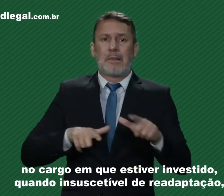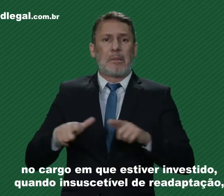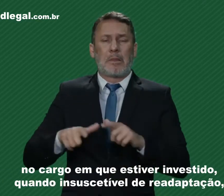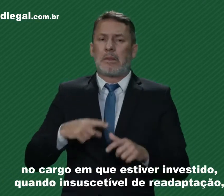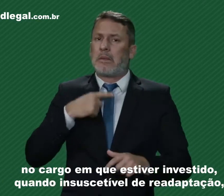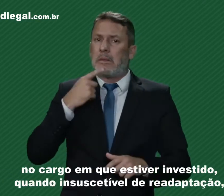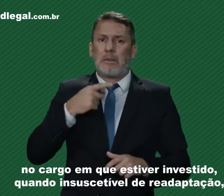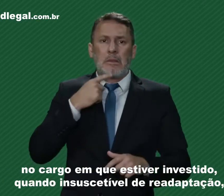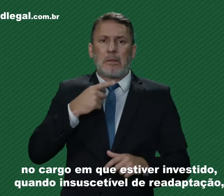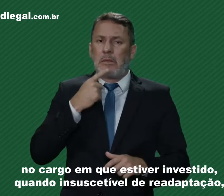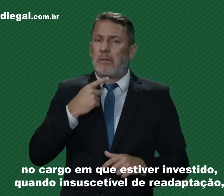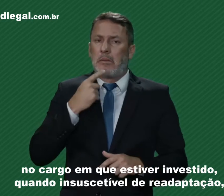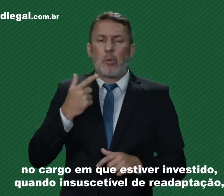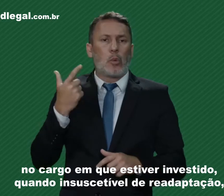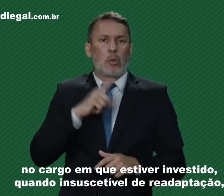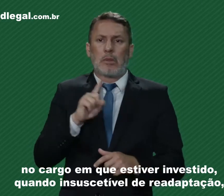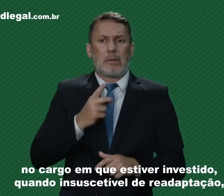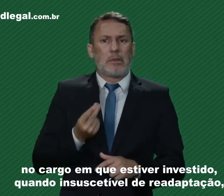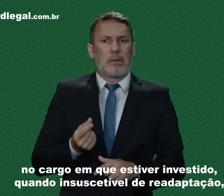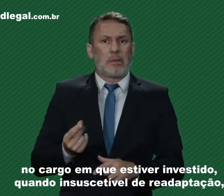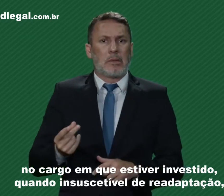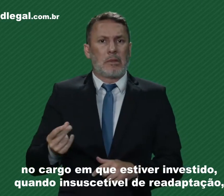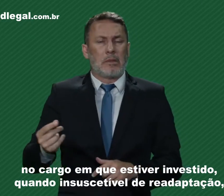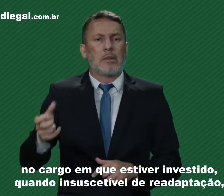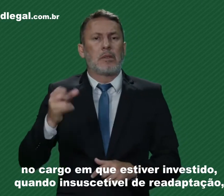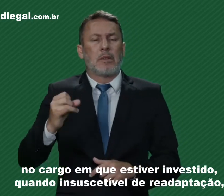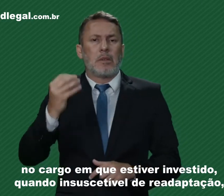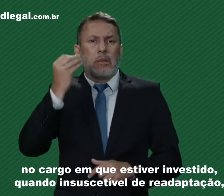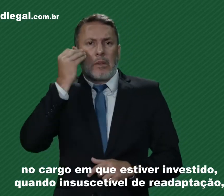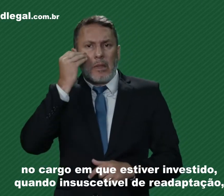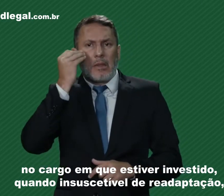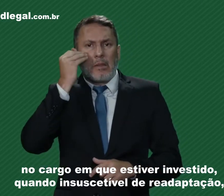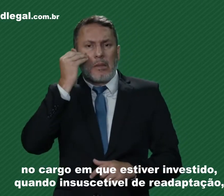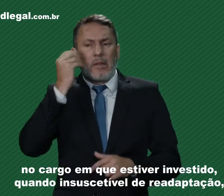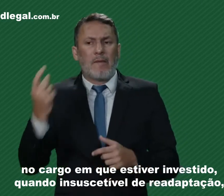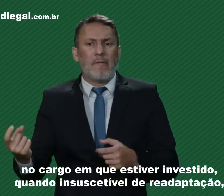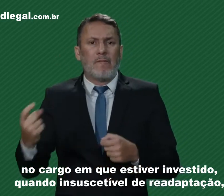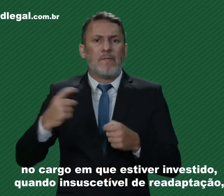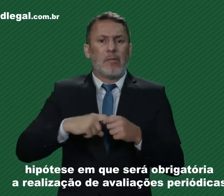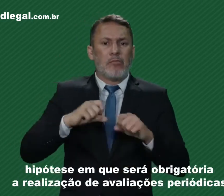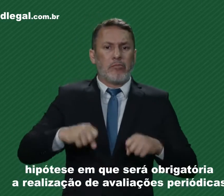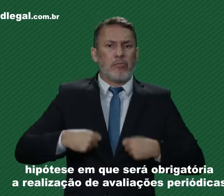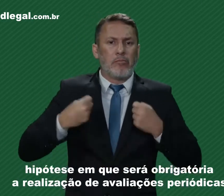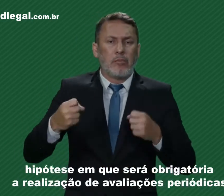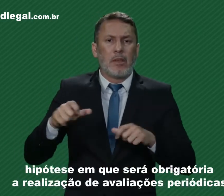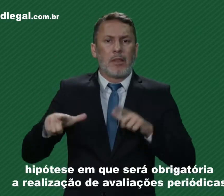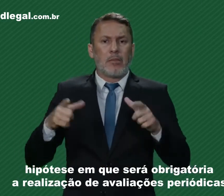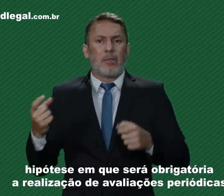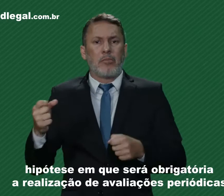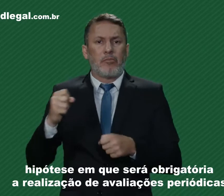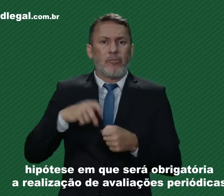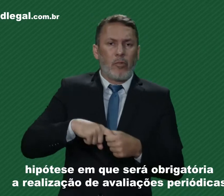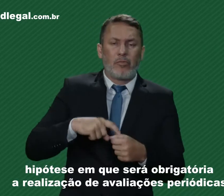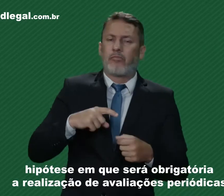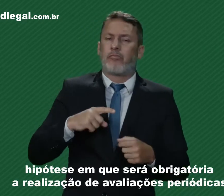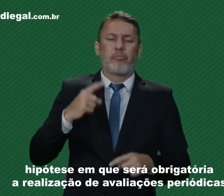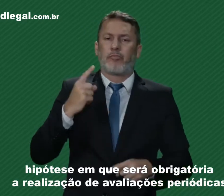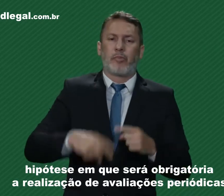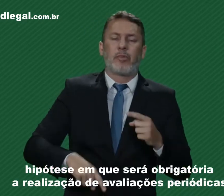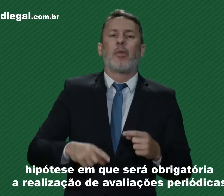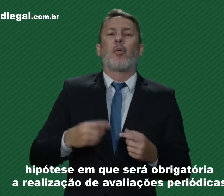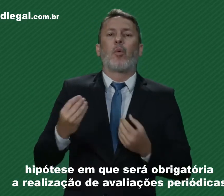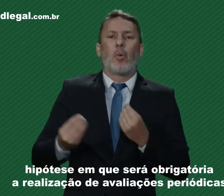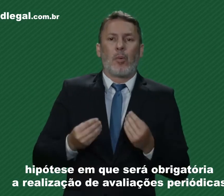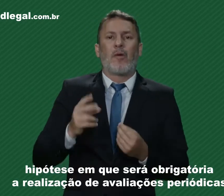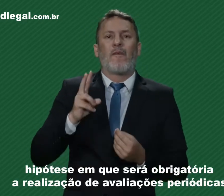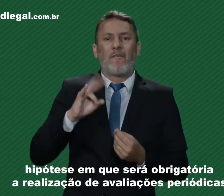no cargo em que estiver investido, quando insuscetível de readaptação, hipótese em que será obrigatória